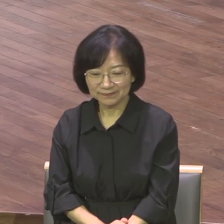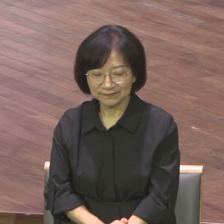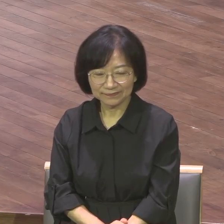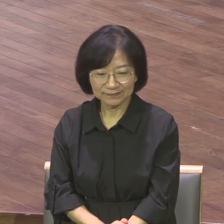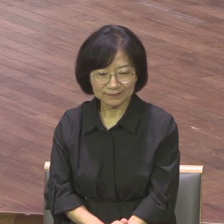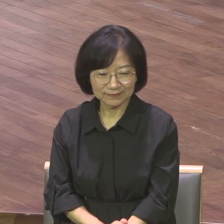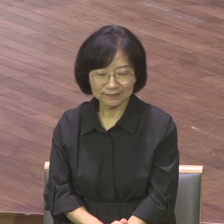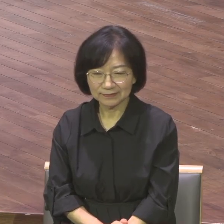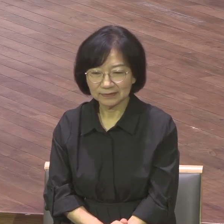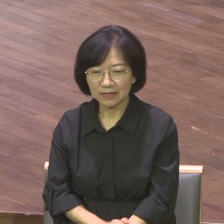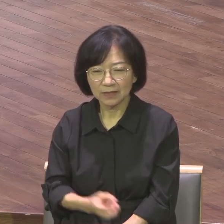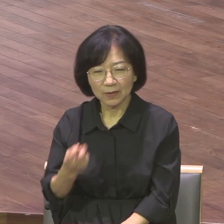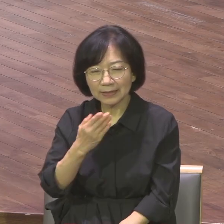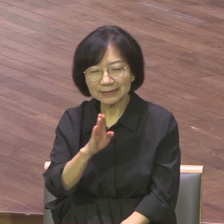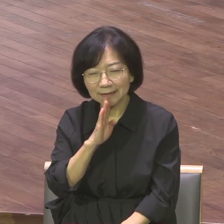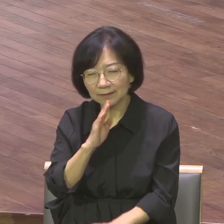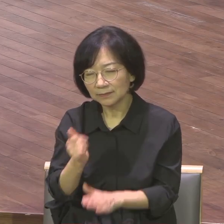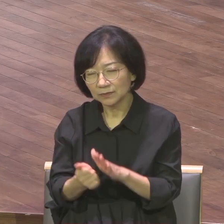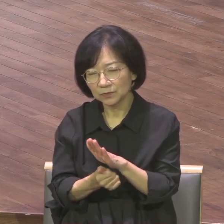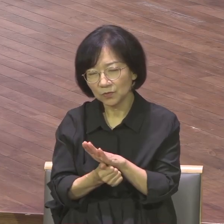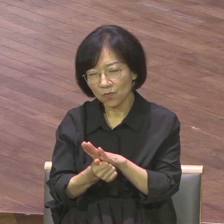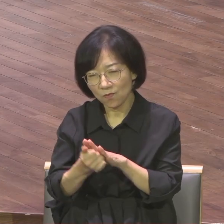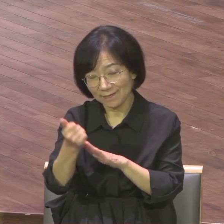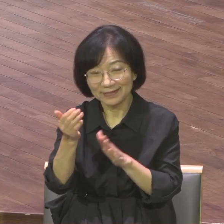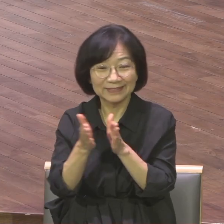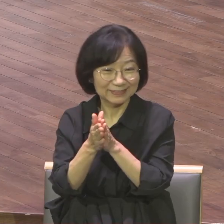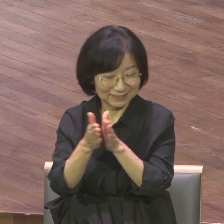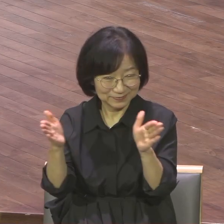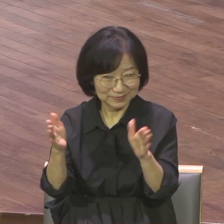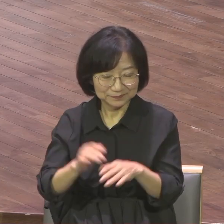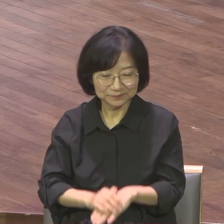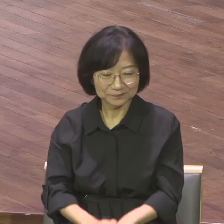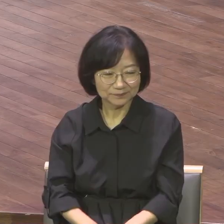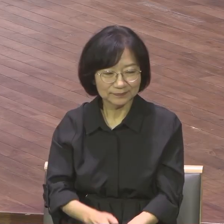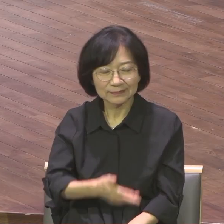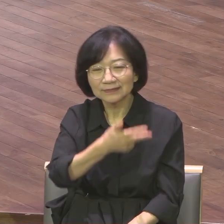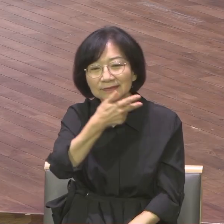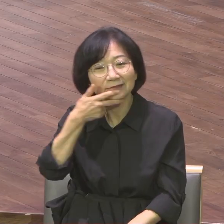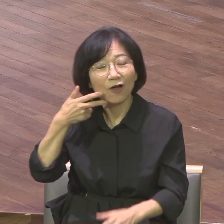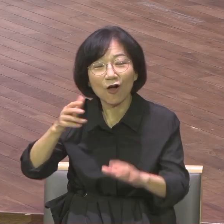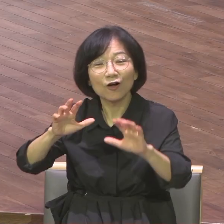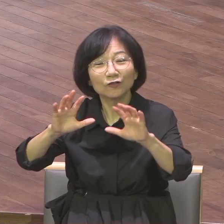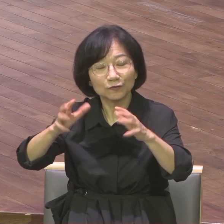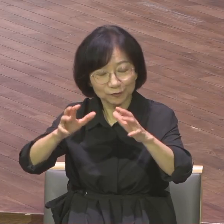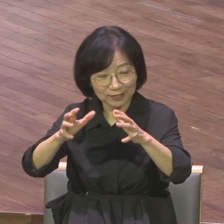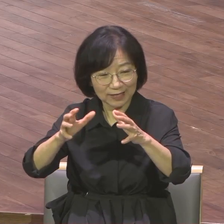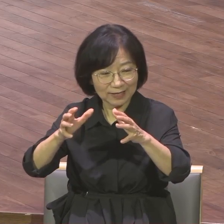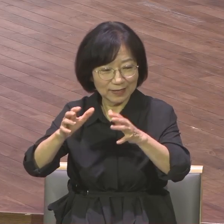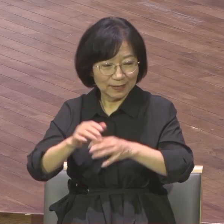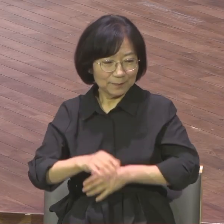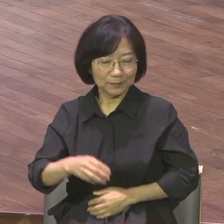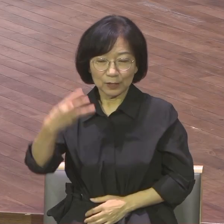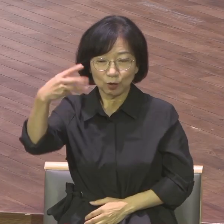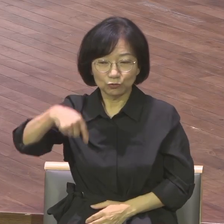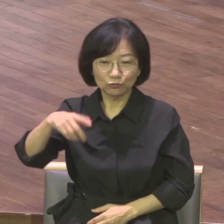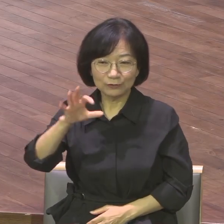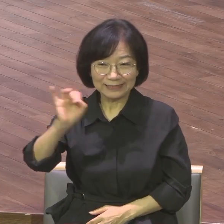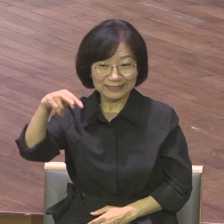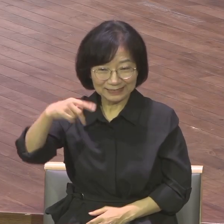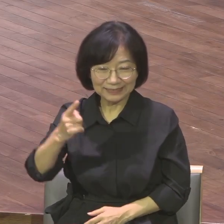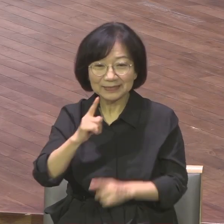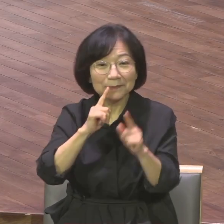참 소망이 생기지요. 영국의 옥스퍼드 대학 교수였던 C.S. 루이스, 이분이 이런 말 했어요.